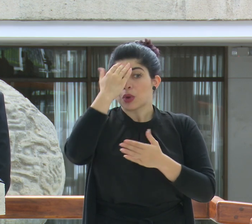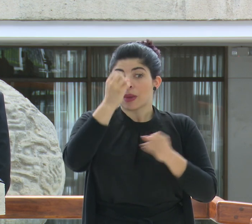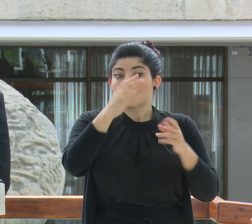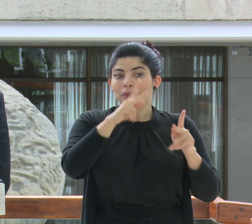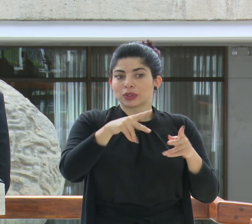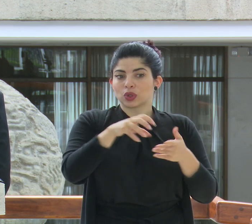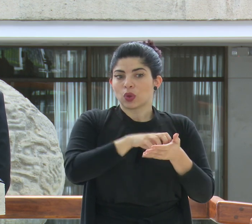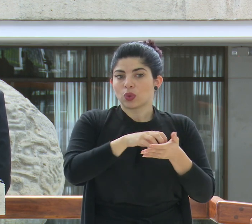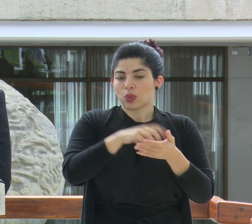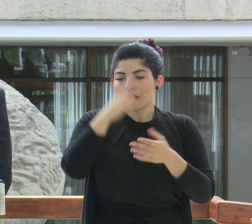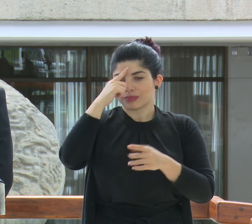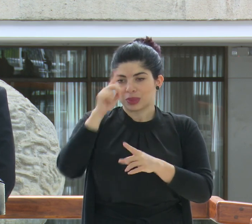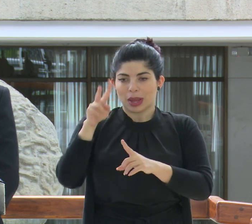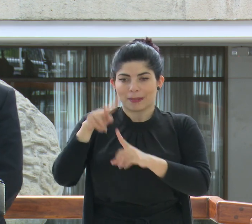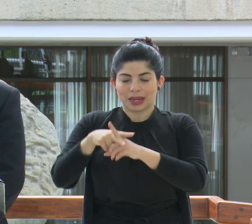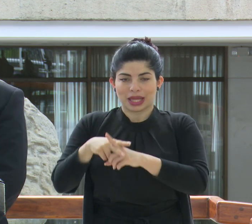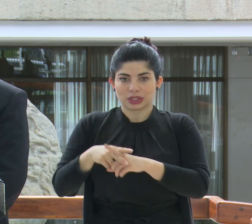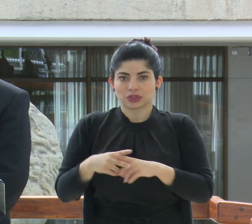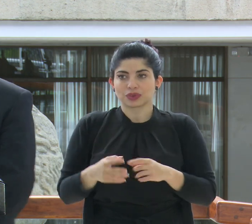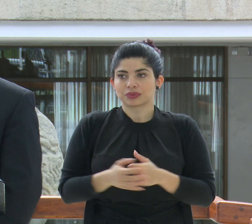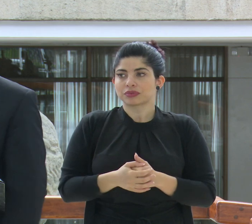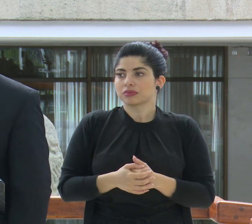su implementación?